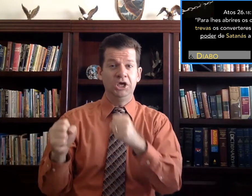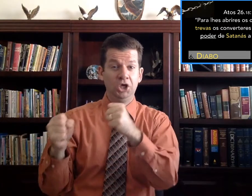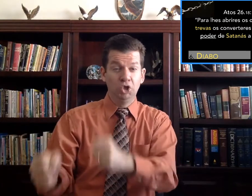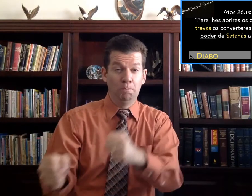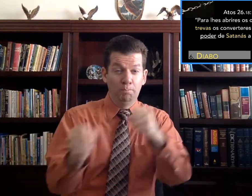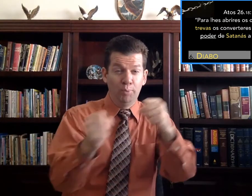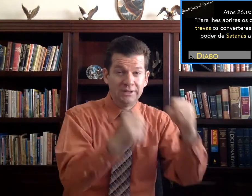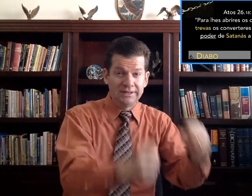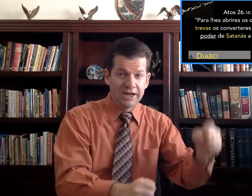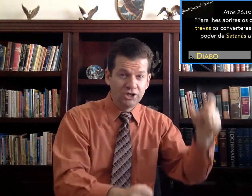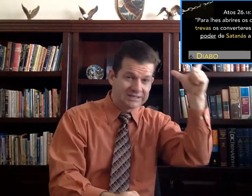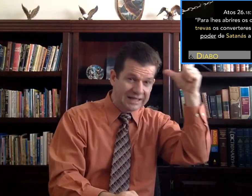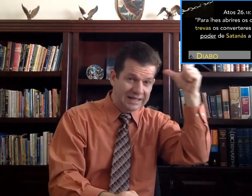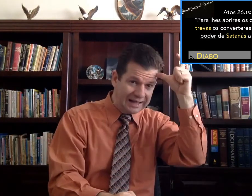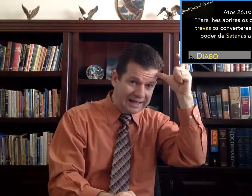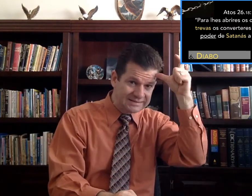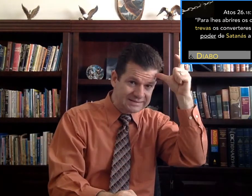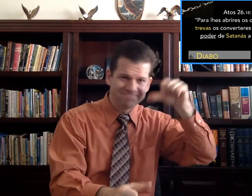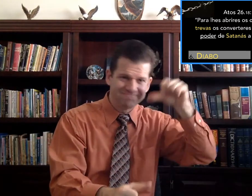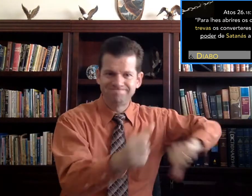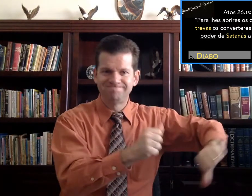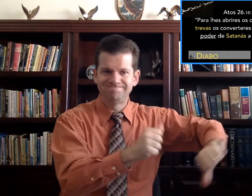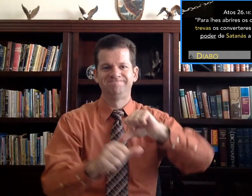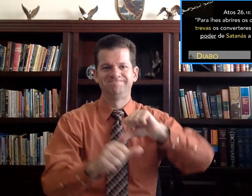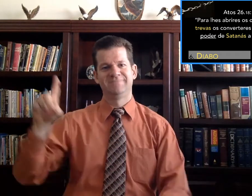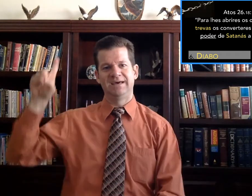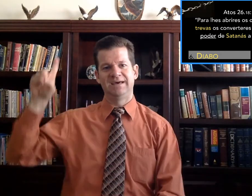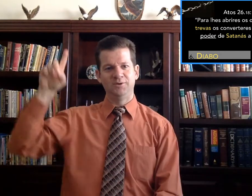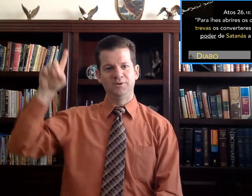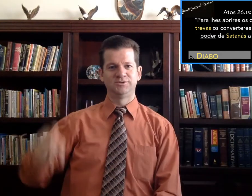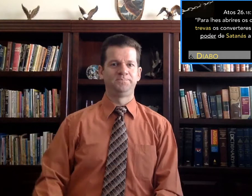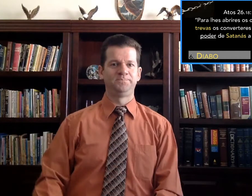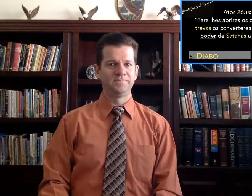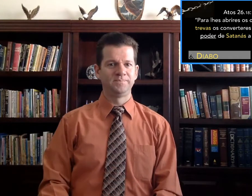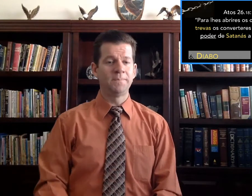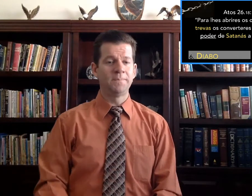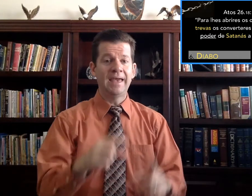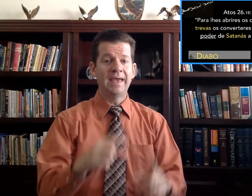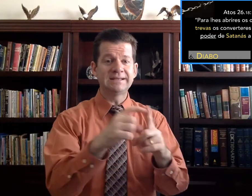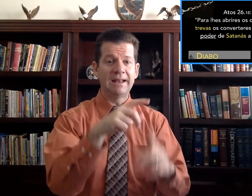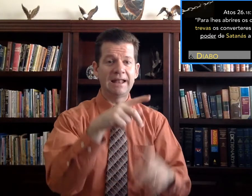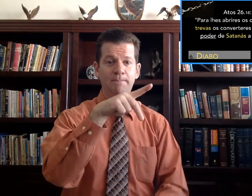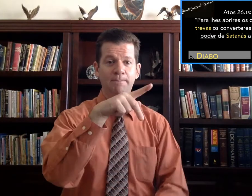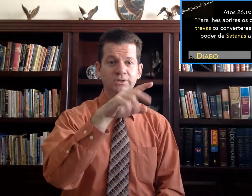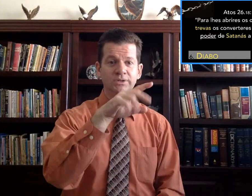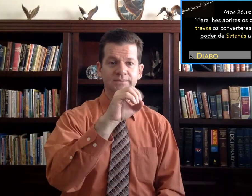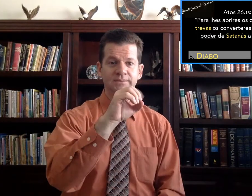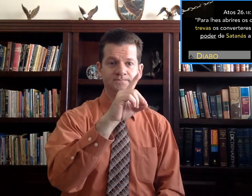do poder de Satanás a Deus. Então, essa palavra poder